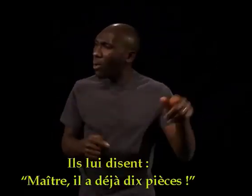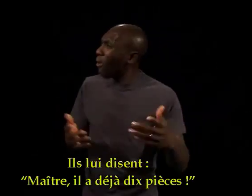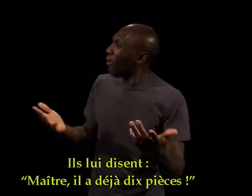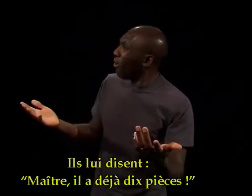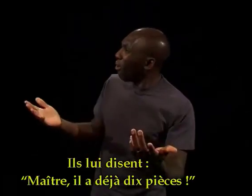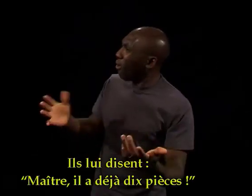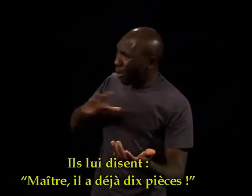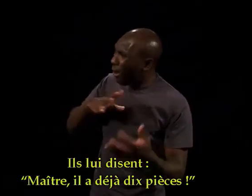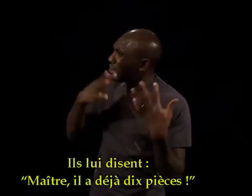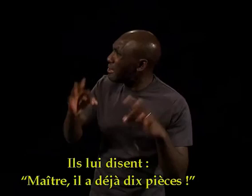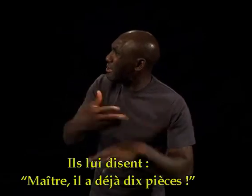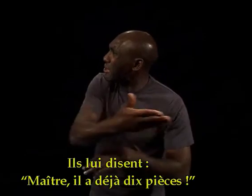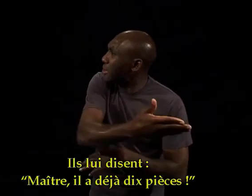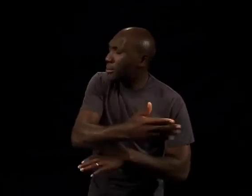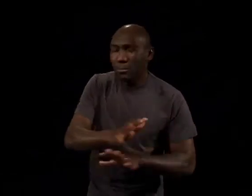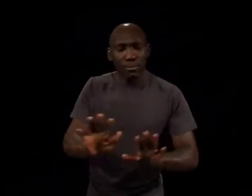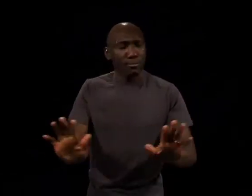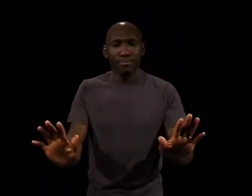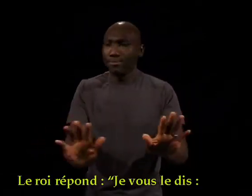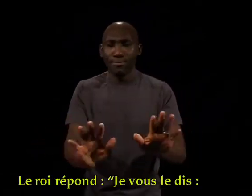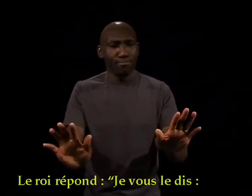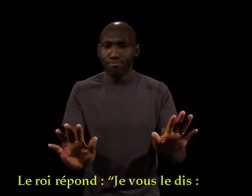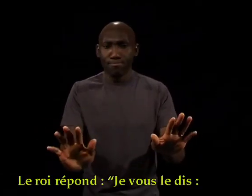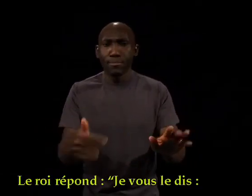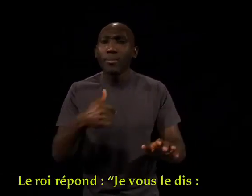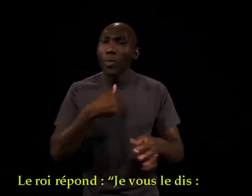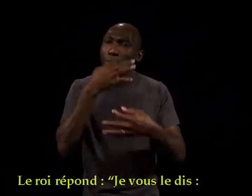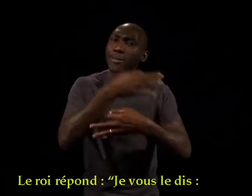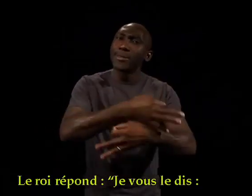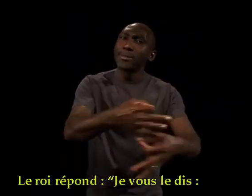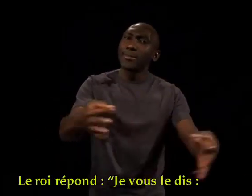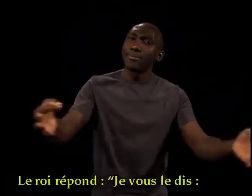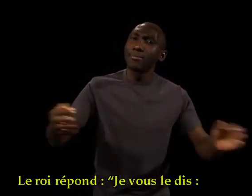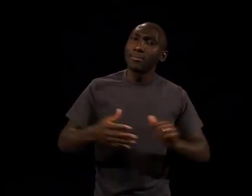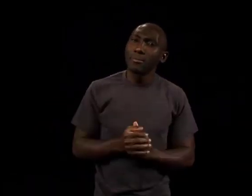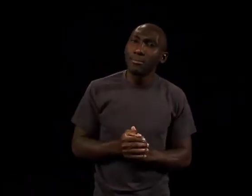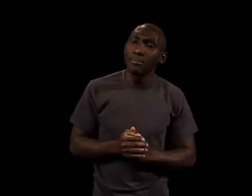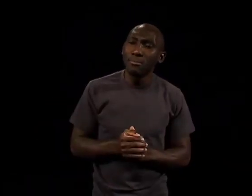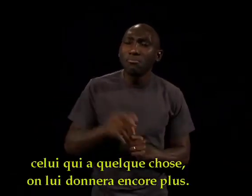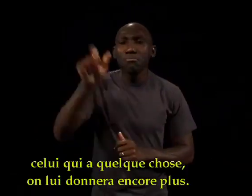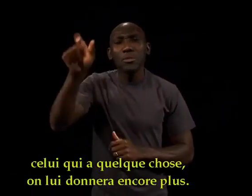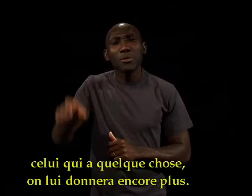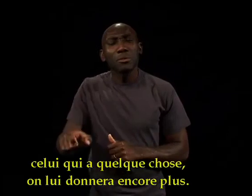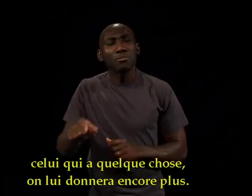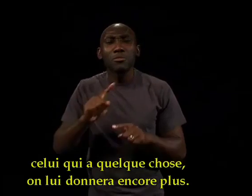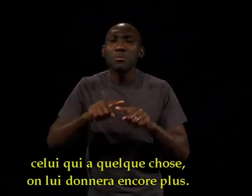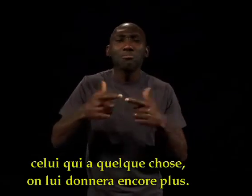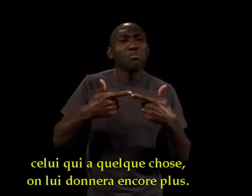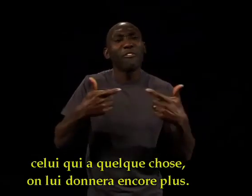disent, maître, il a déjà 10 pièces. Le roi répond, je vous le dis, celui qui a quelque chose, on lui